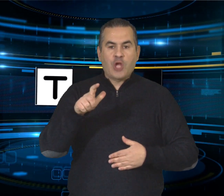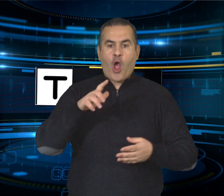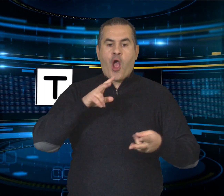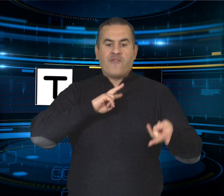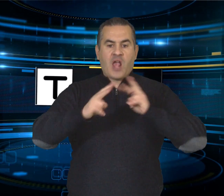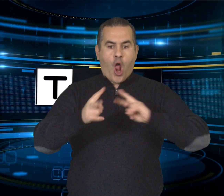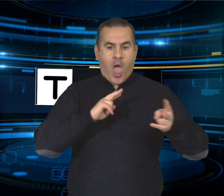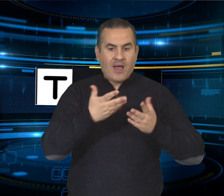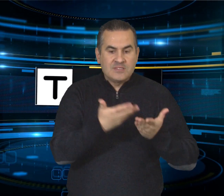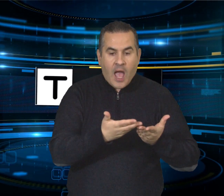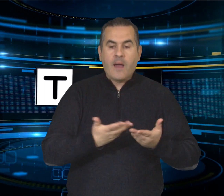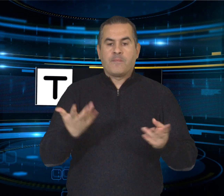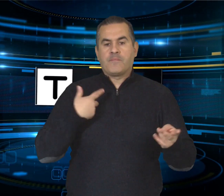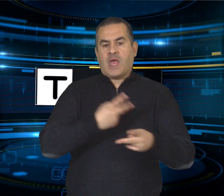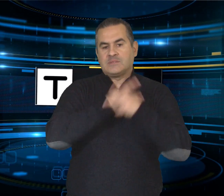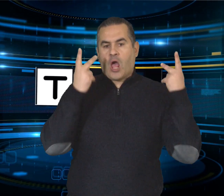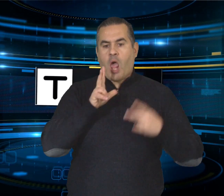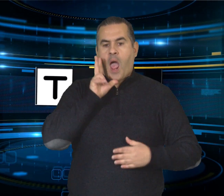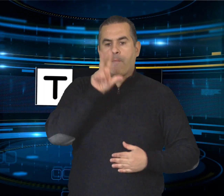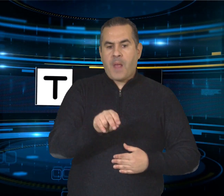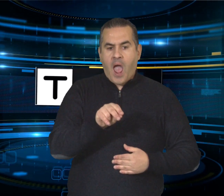alle donne che denunciano le violenze.